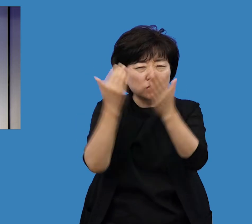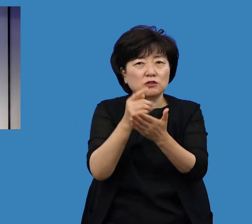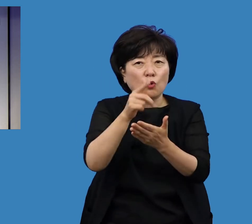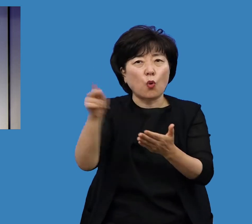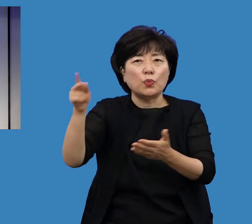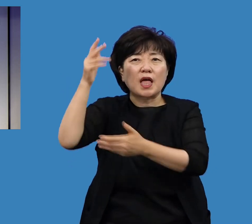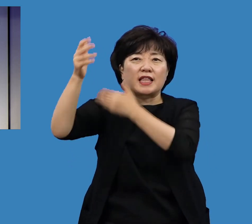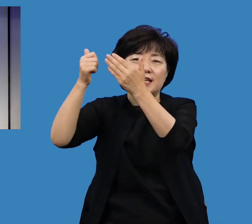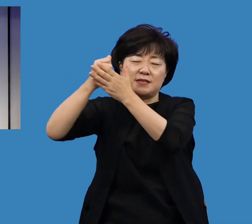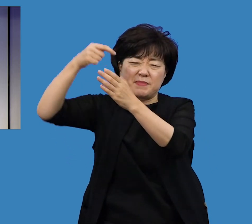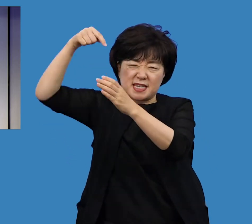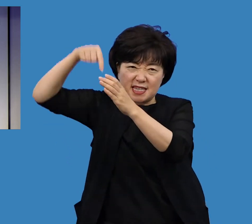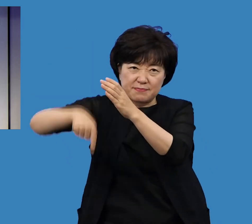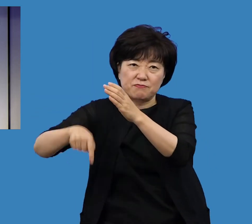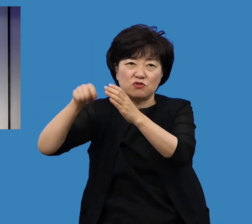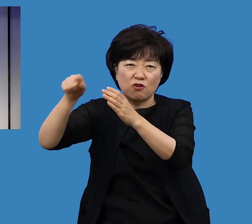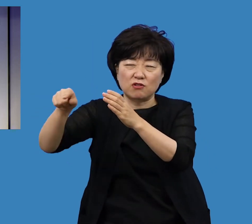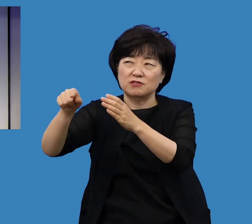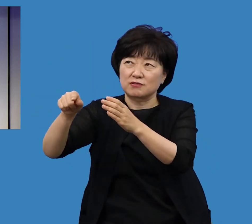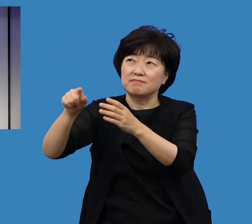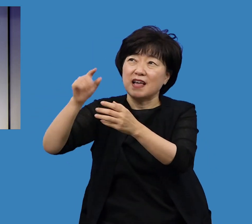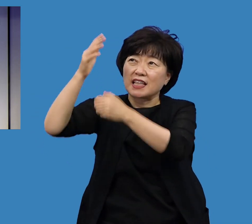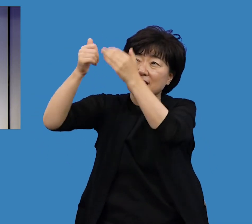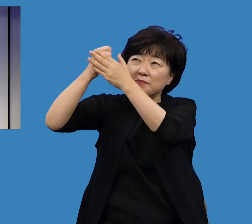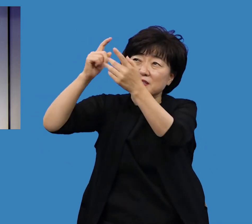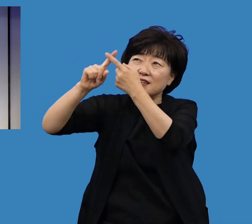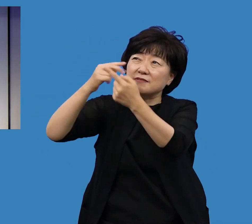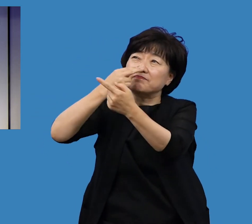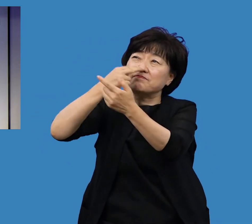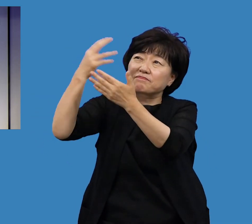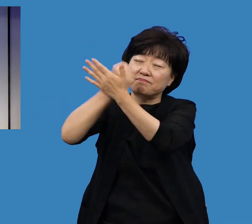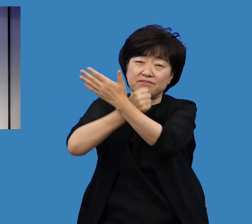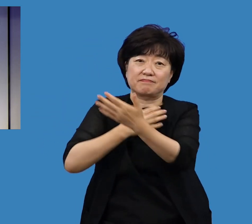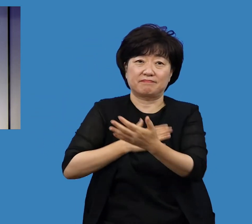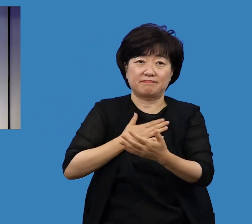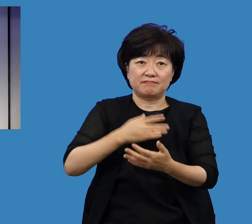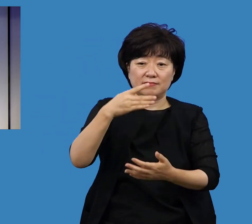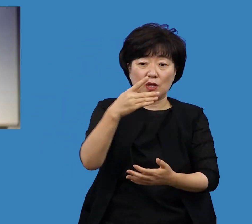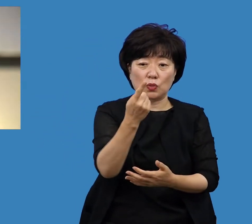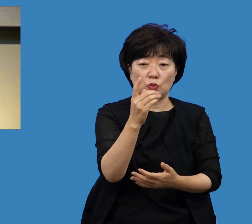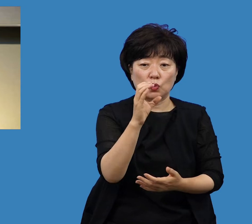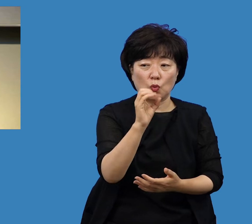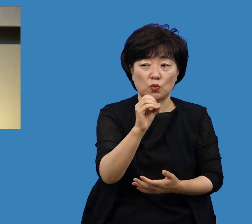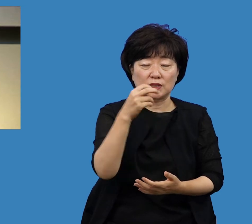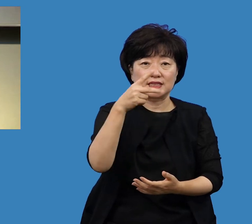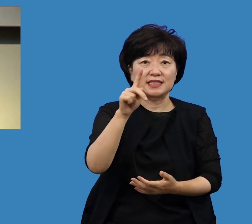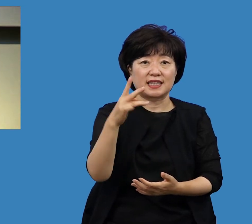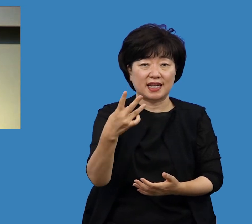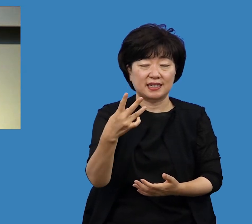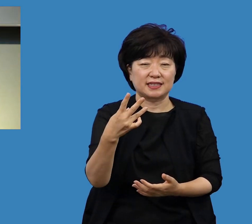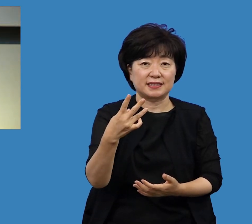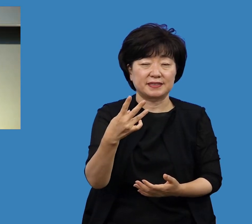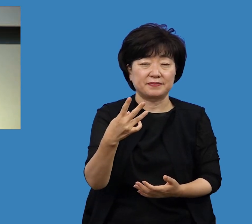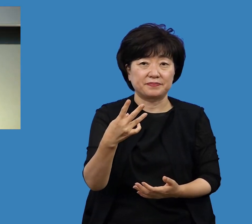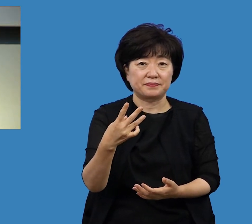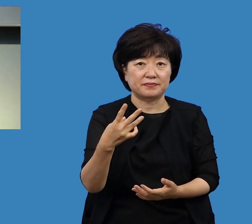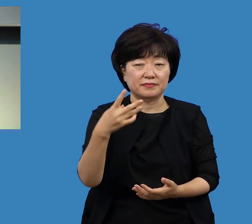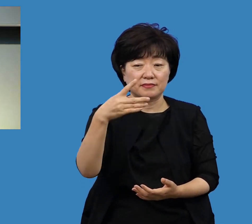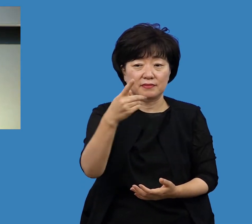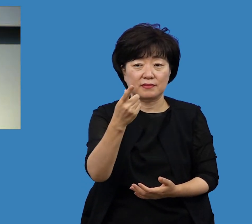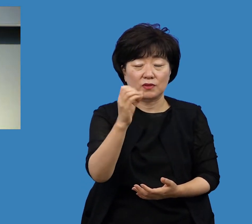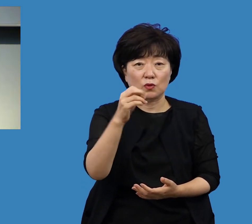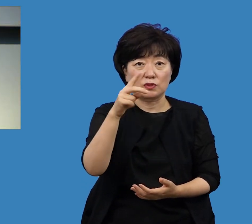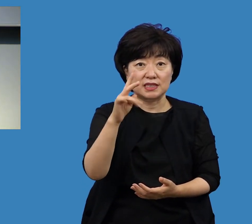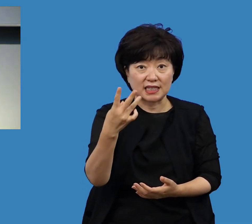하나님의 깊은 것까지도 통달하시느니라. 자, 이게 보면 통달이라고 하는 단어가 나오는데 이 통달이라고 하는 것의 이 원어를 보면 헬라어